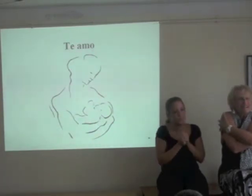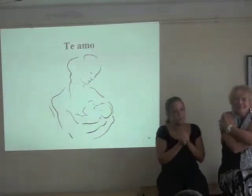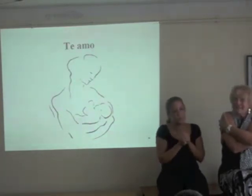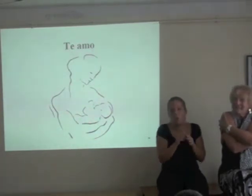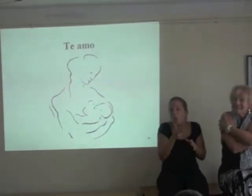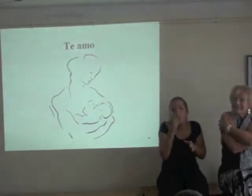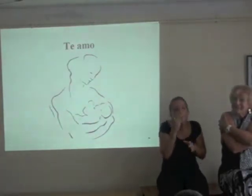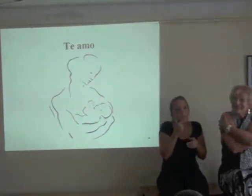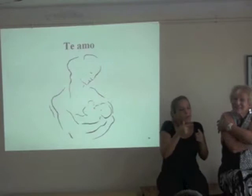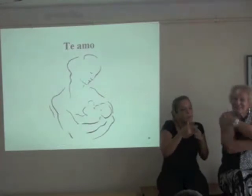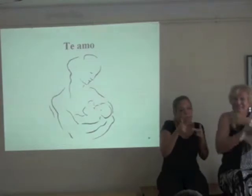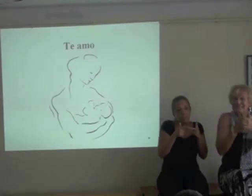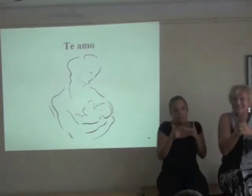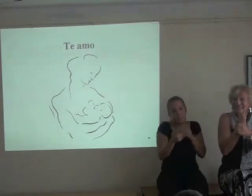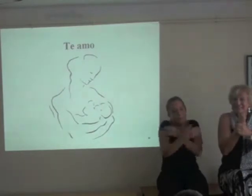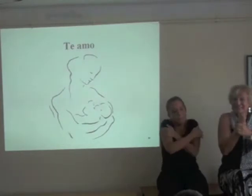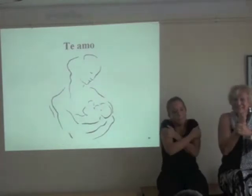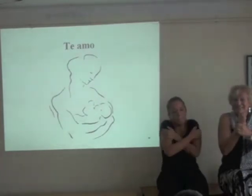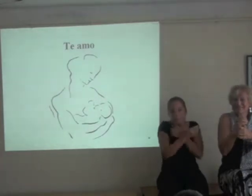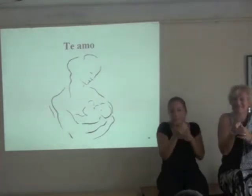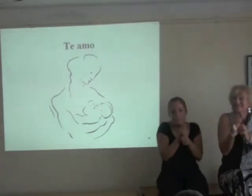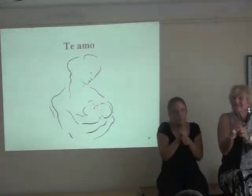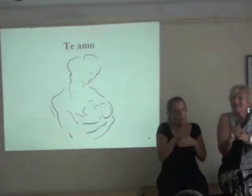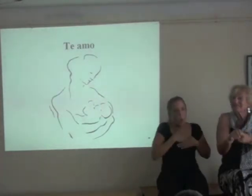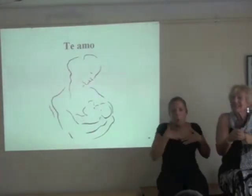más? ¿Así o así?